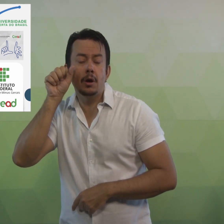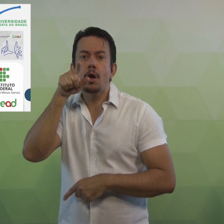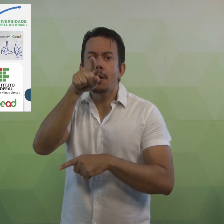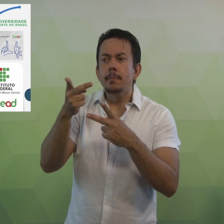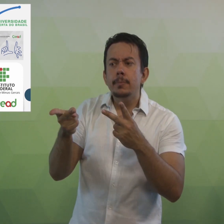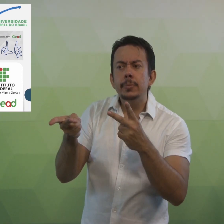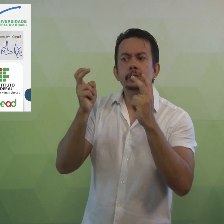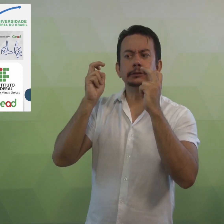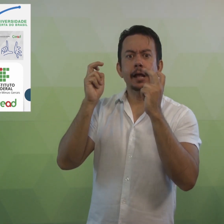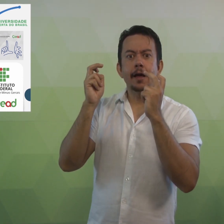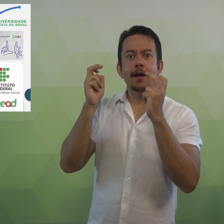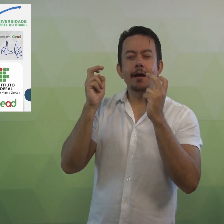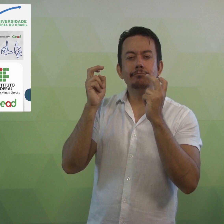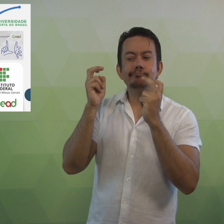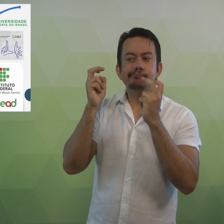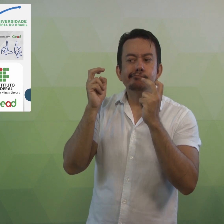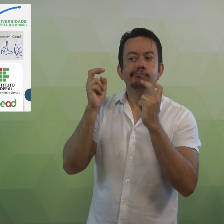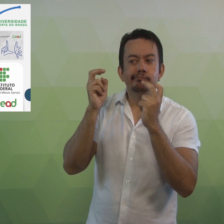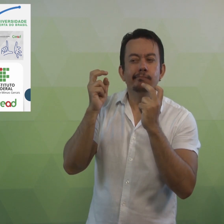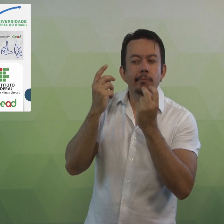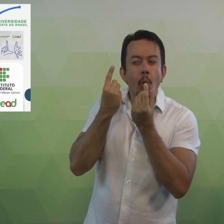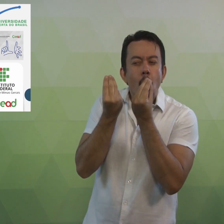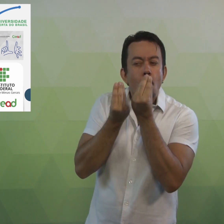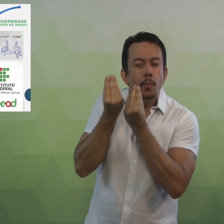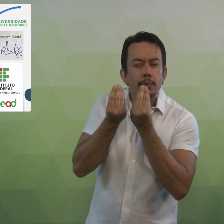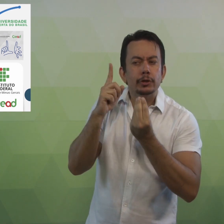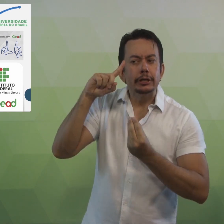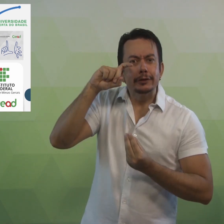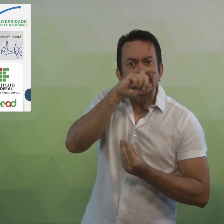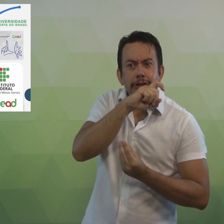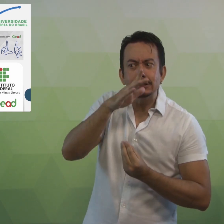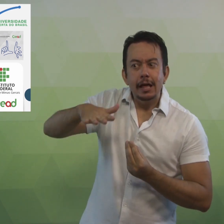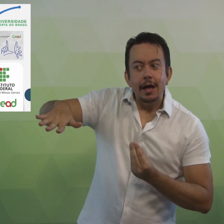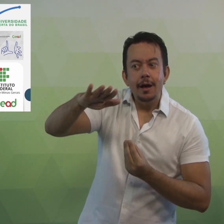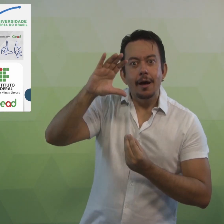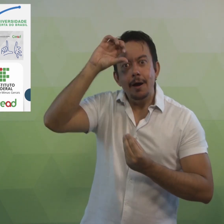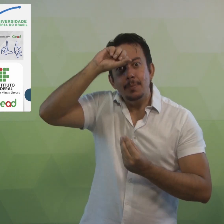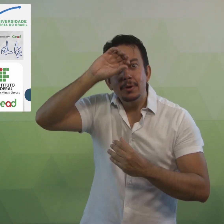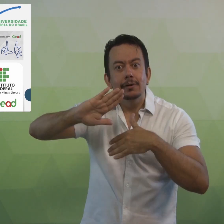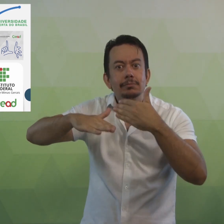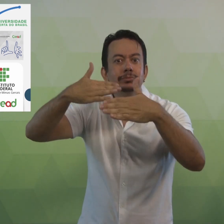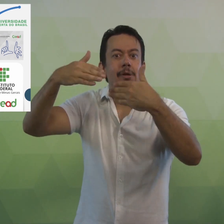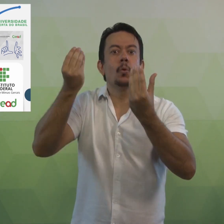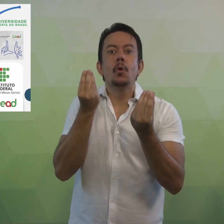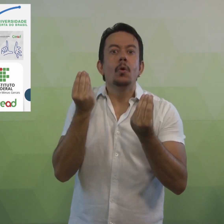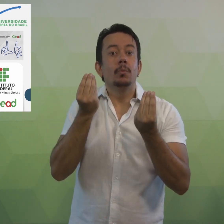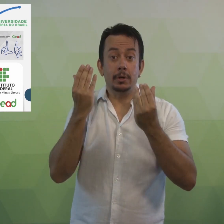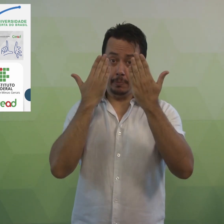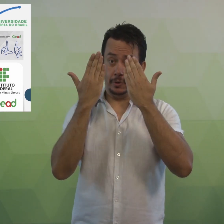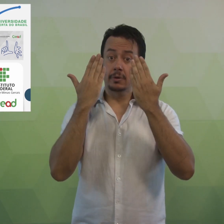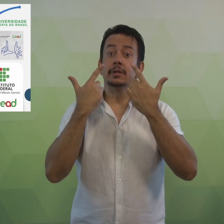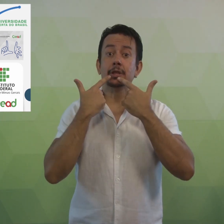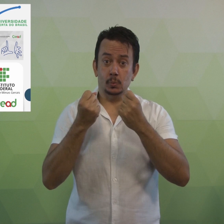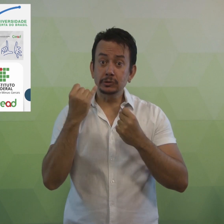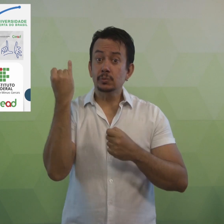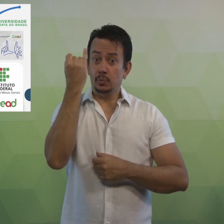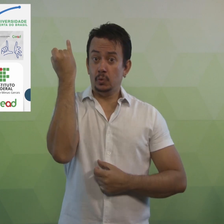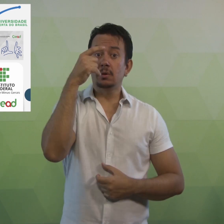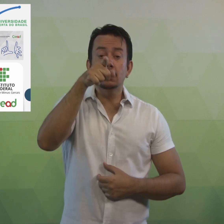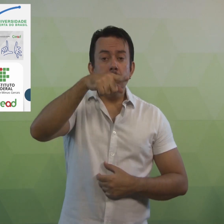L1, pode ser o português, ou L2 Libras, ou o contrário, vendo as dificuldades e aprendendo sobre esse